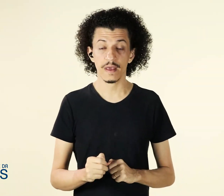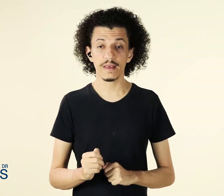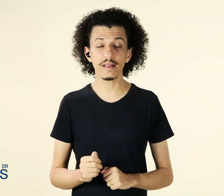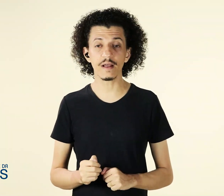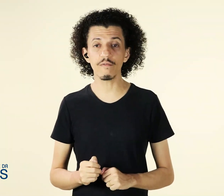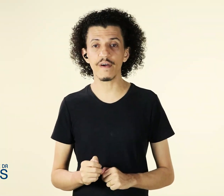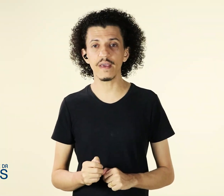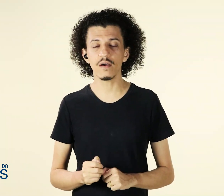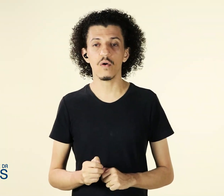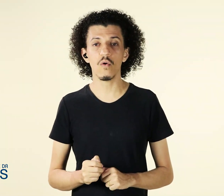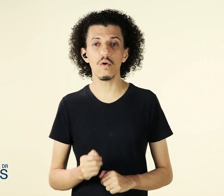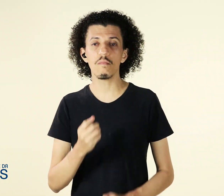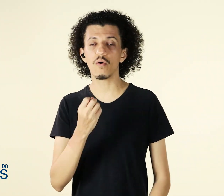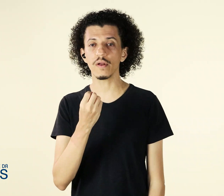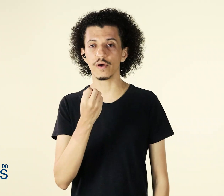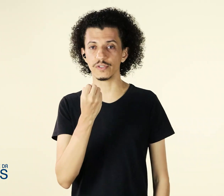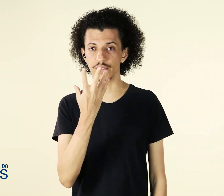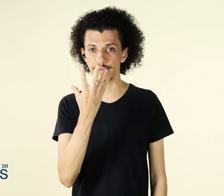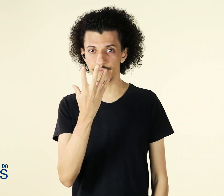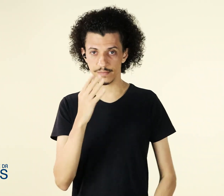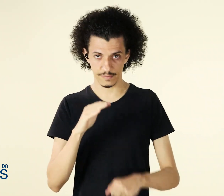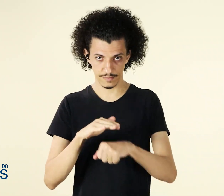E então vem o boa noite.